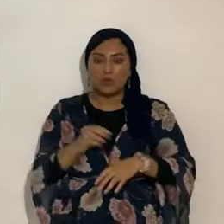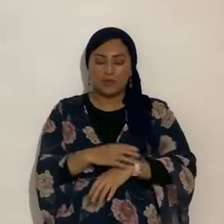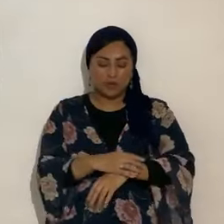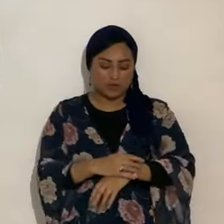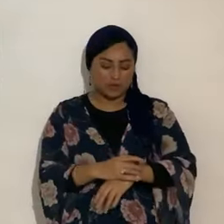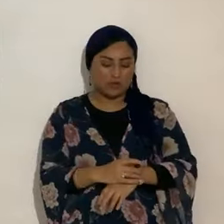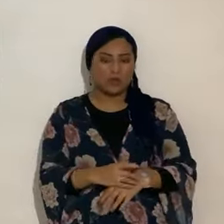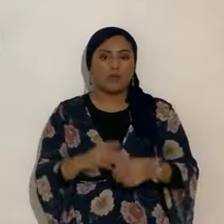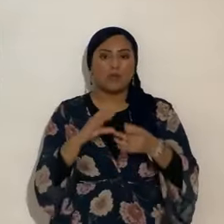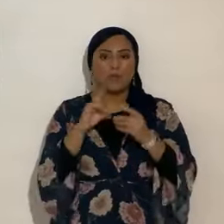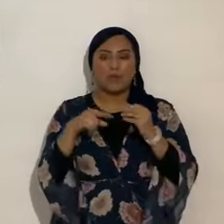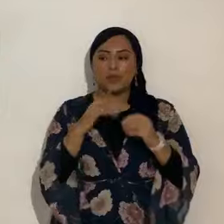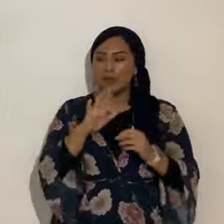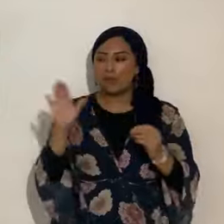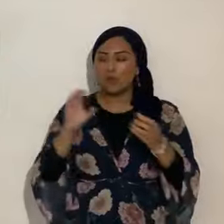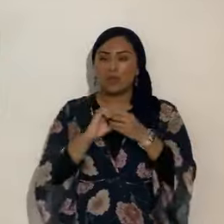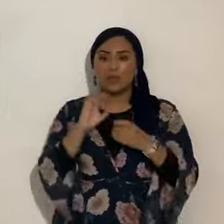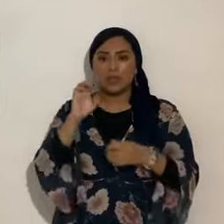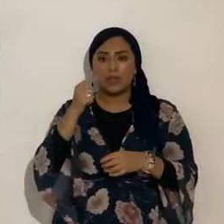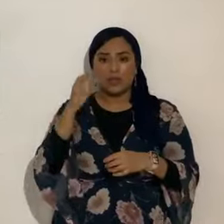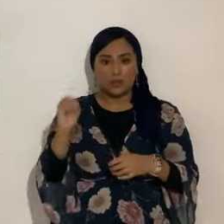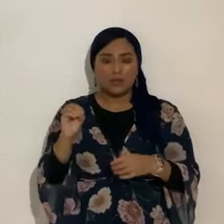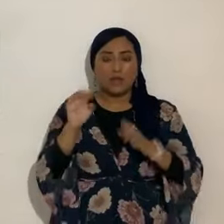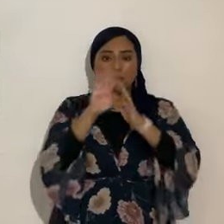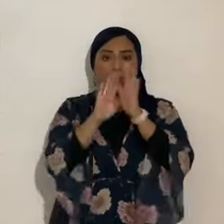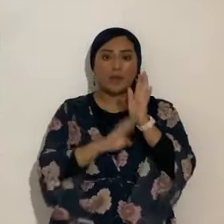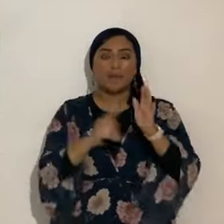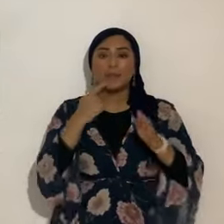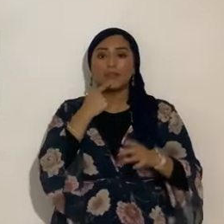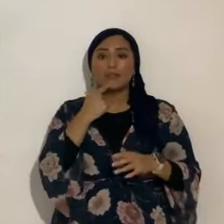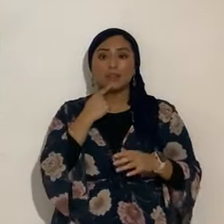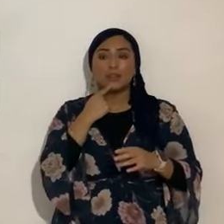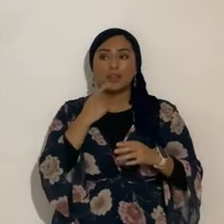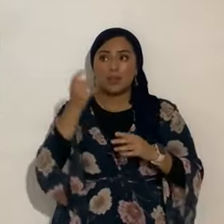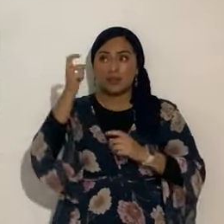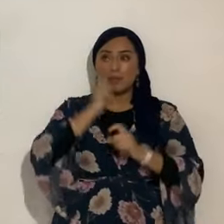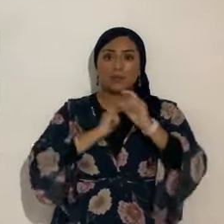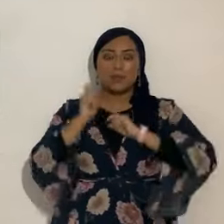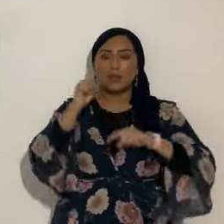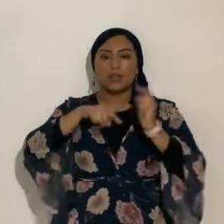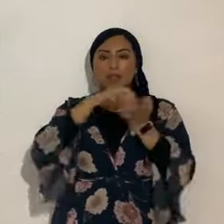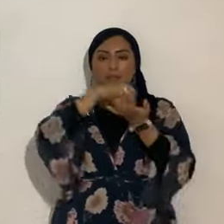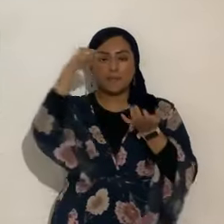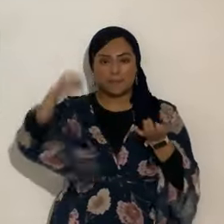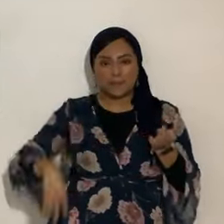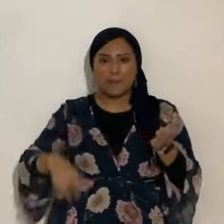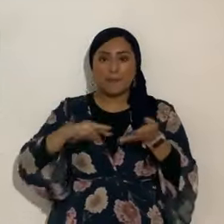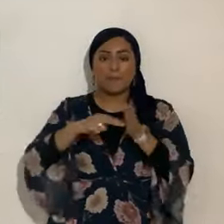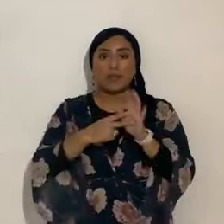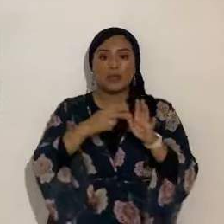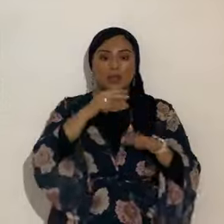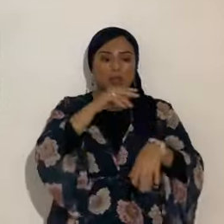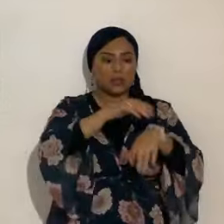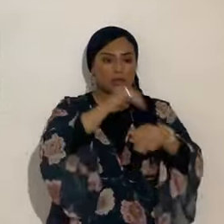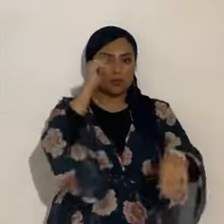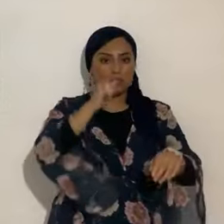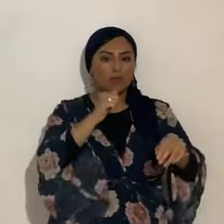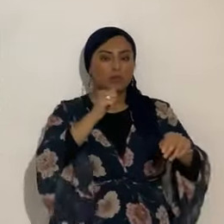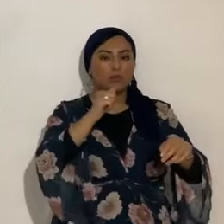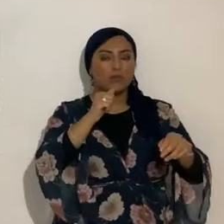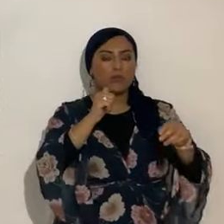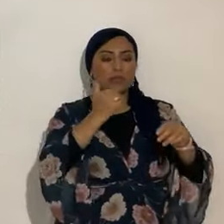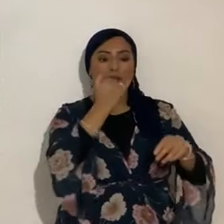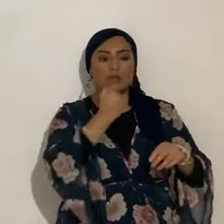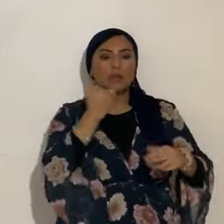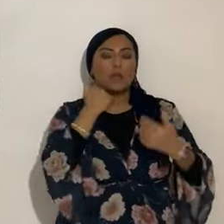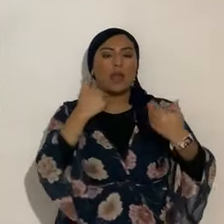Ya está hablando de su ego. Cuando dice en la Biblia los dones son irrevocables, se está refiriendo al llamado que tuvo o tenemos